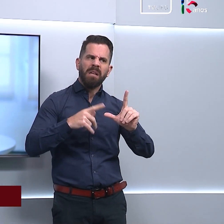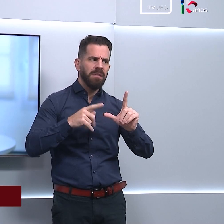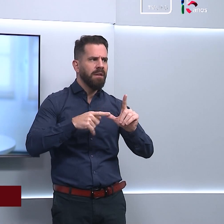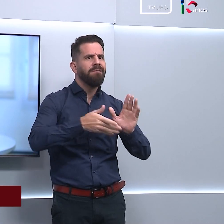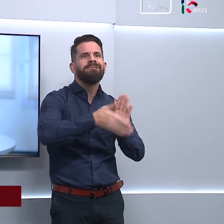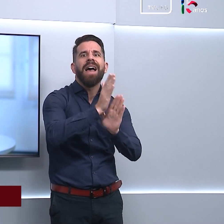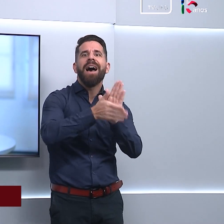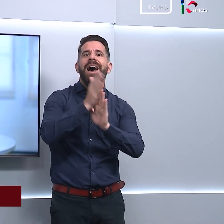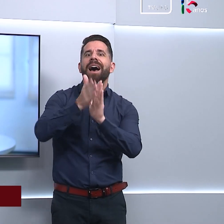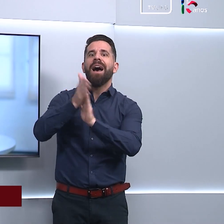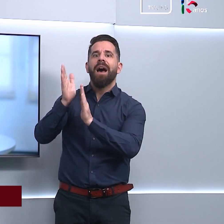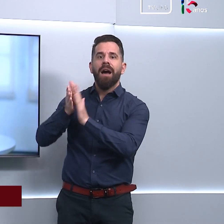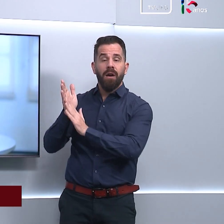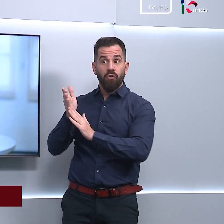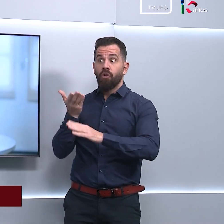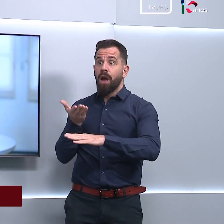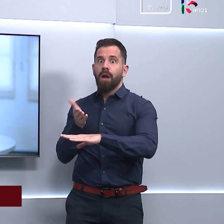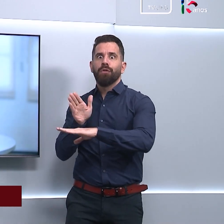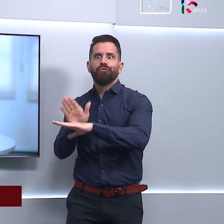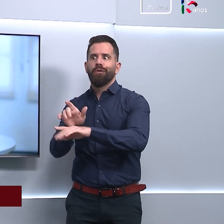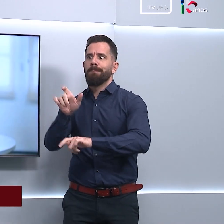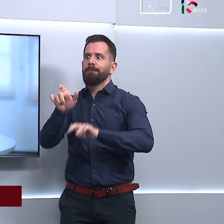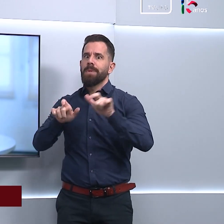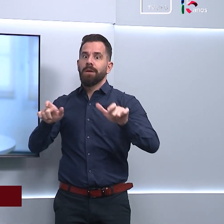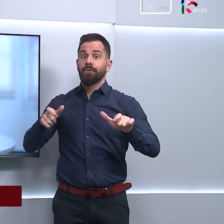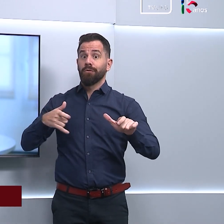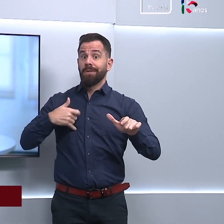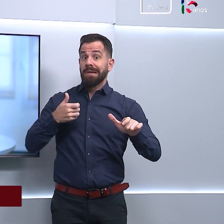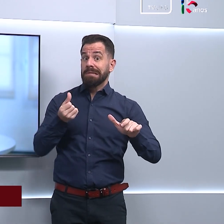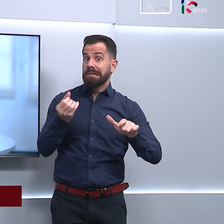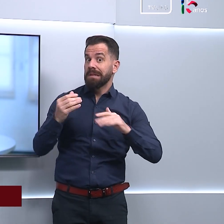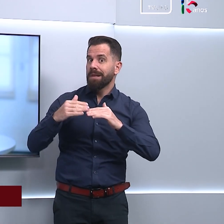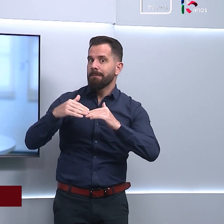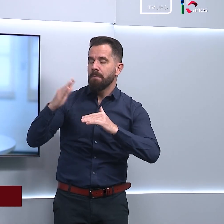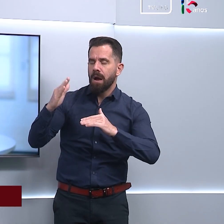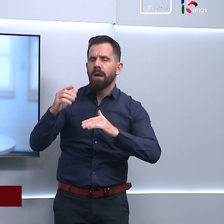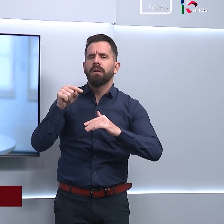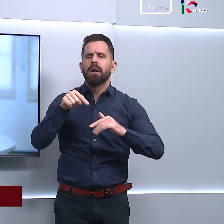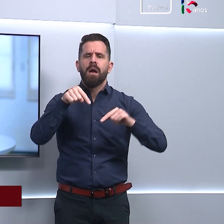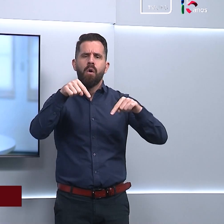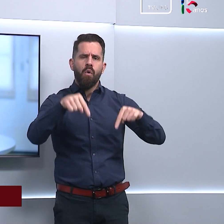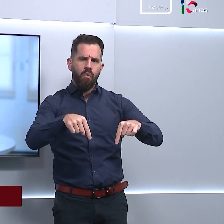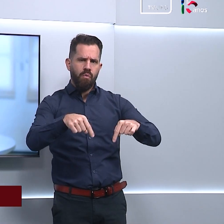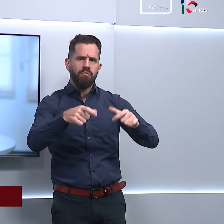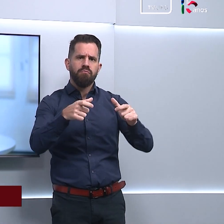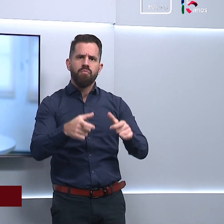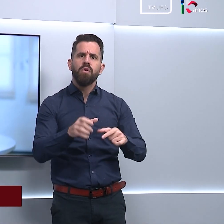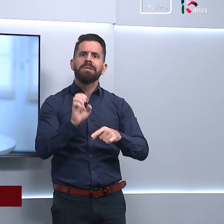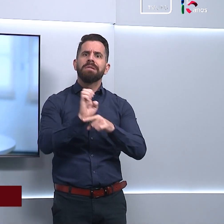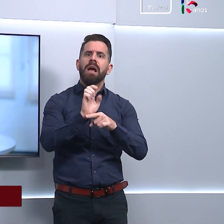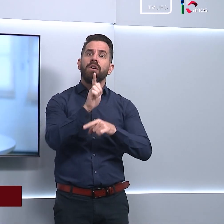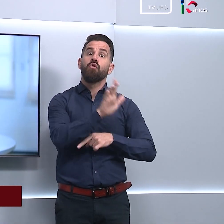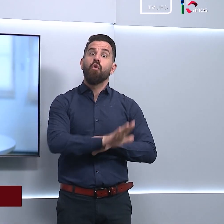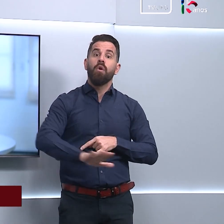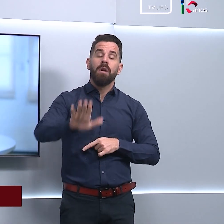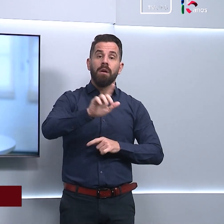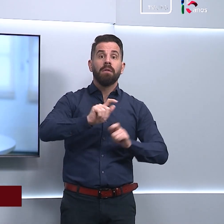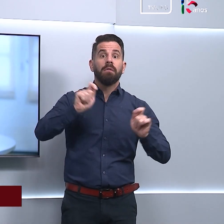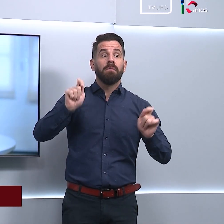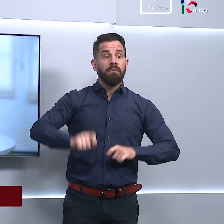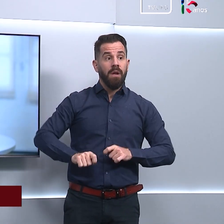tem direito a viajar dentro do estado de Goiás, ele tem direito a 4 passagens